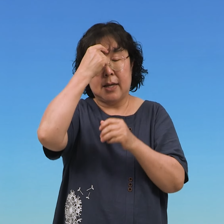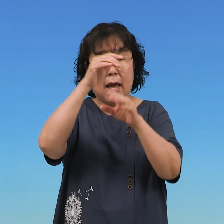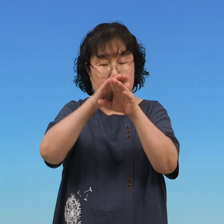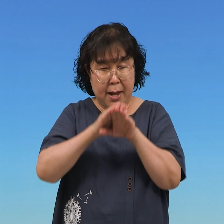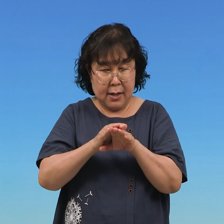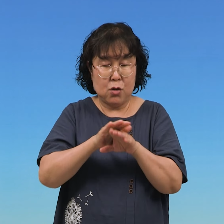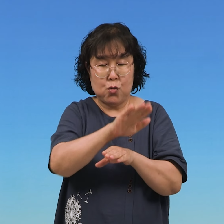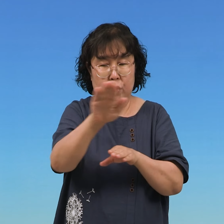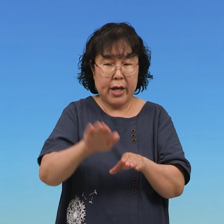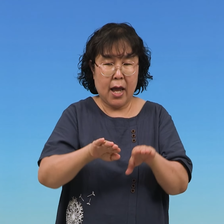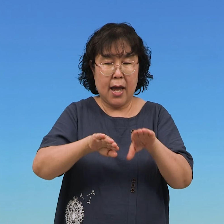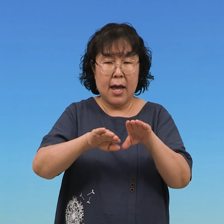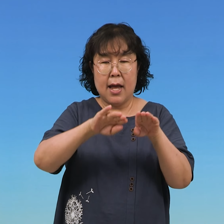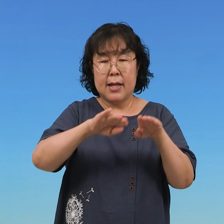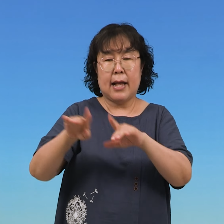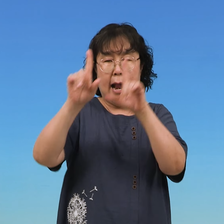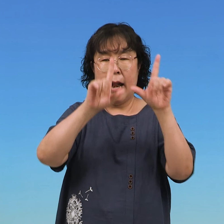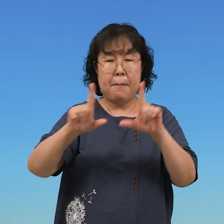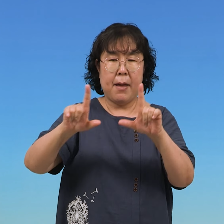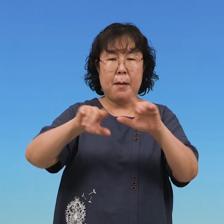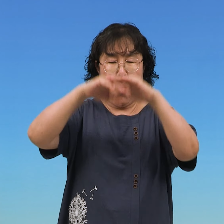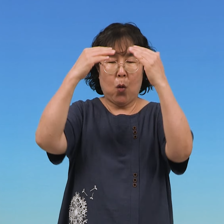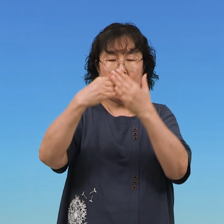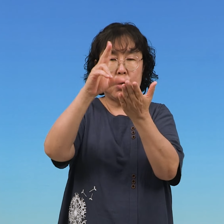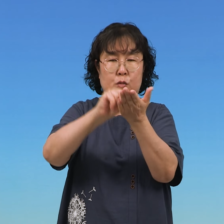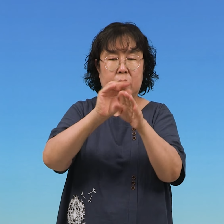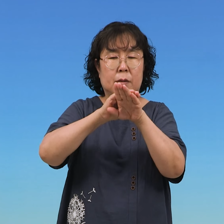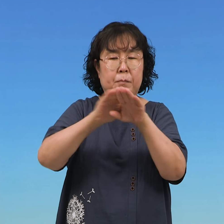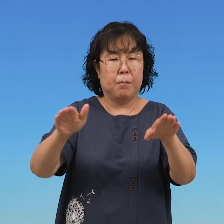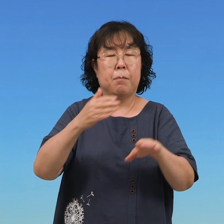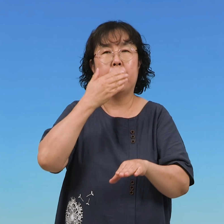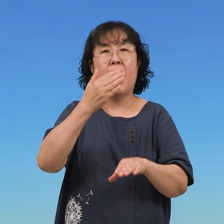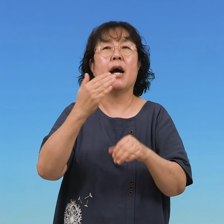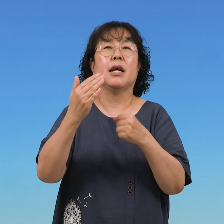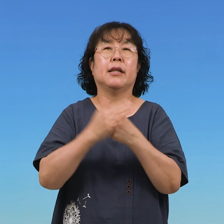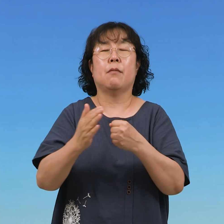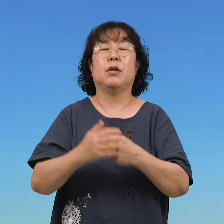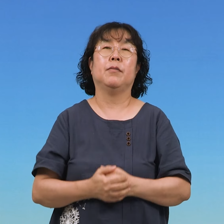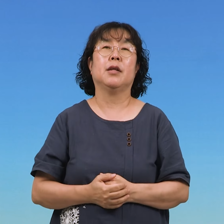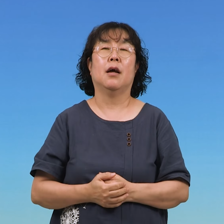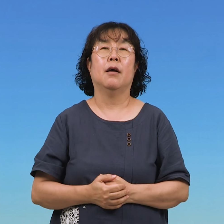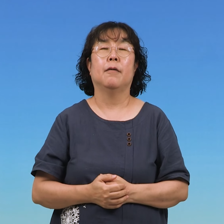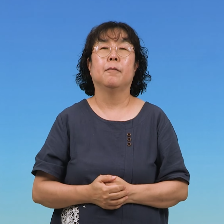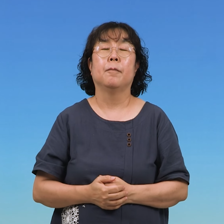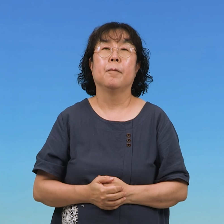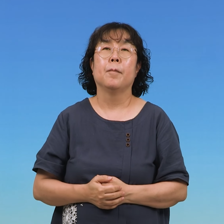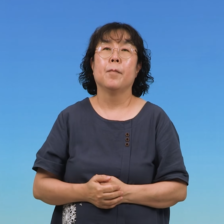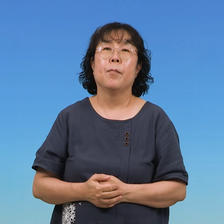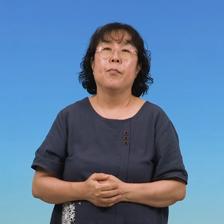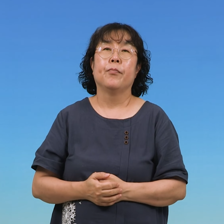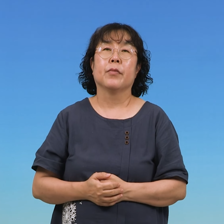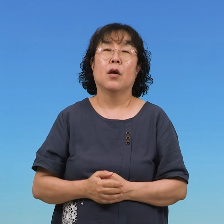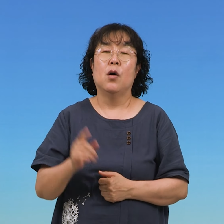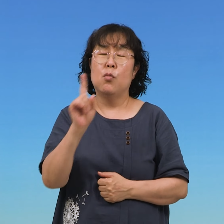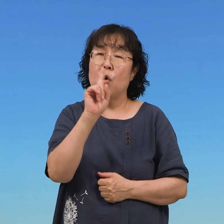그래요. 이 소원을 여러분들에게 똑같이 제가 빌어드리고 말씀을 마치기 원합니다.